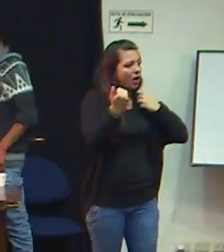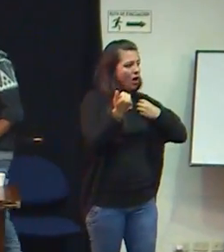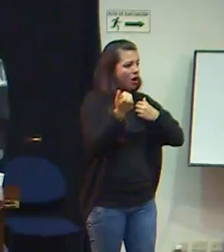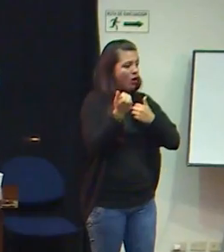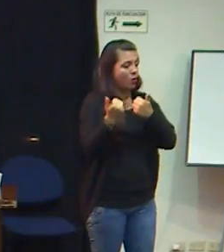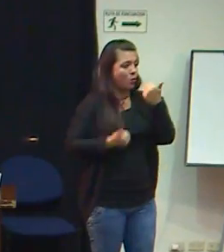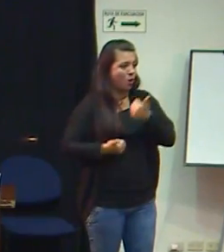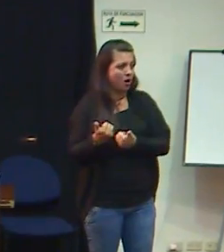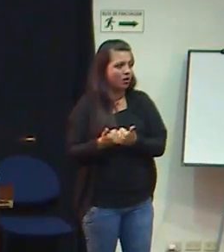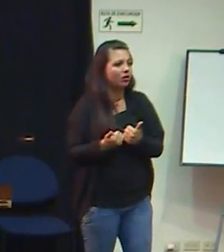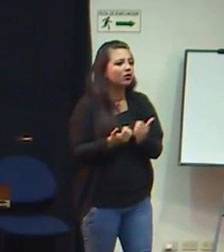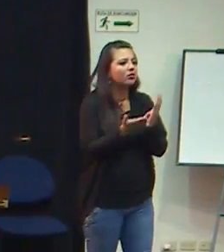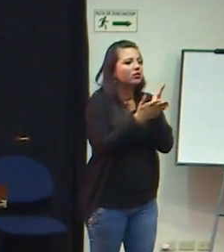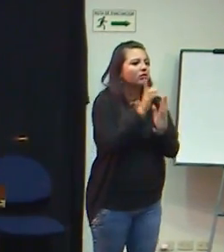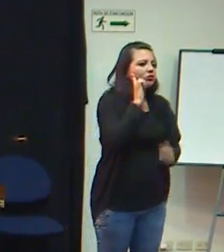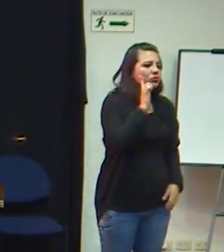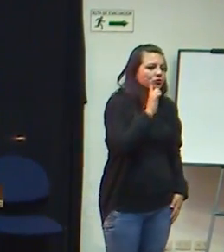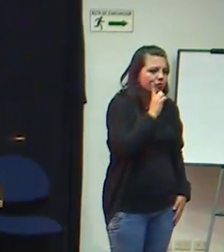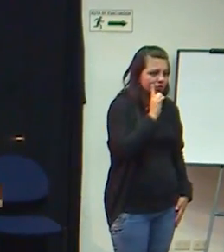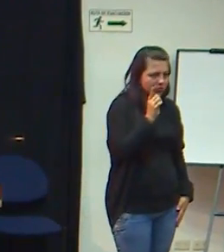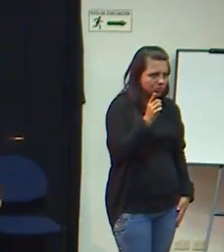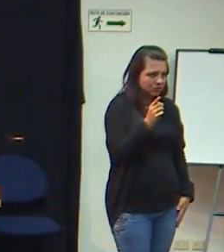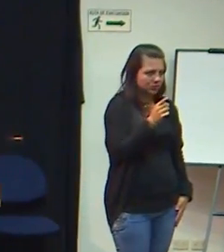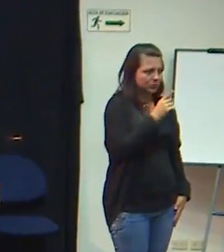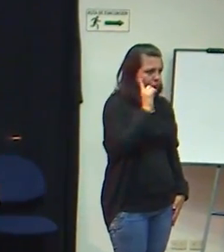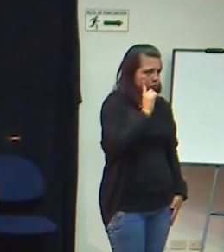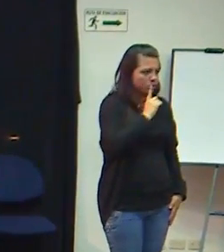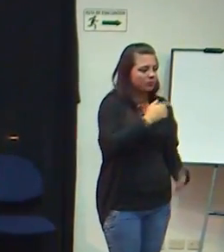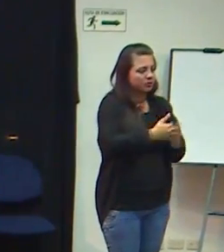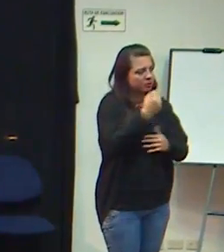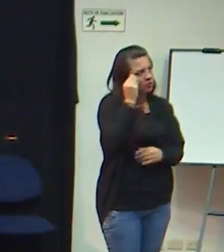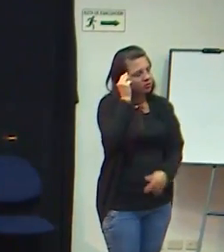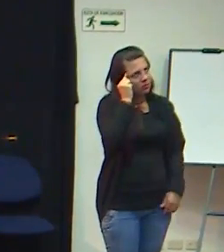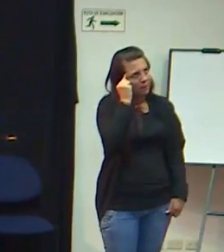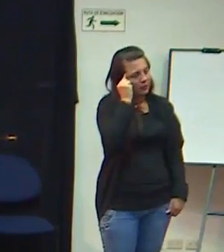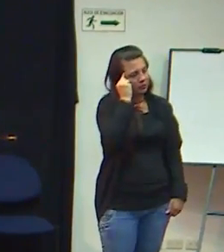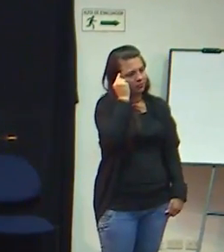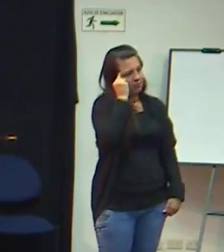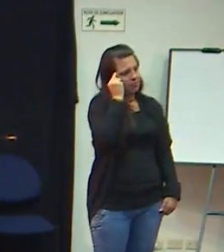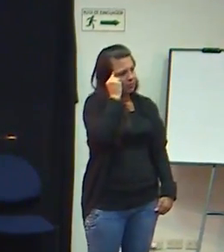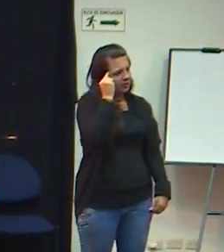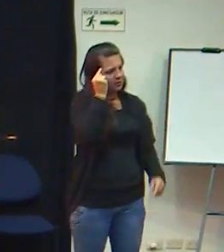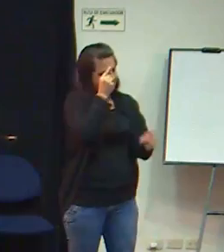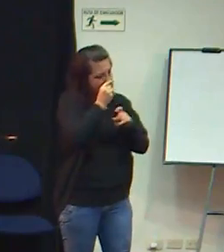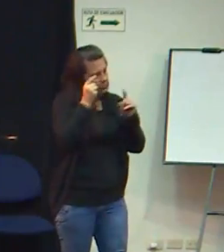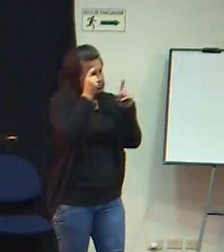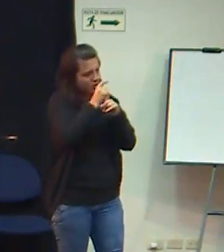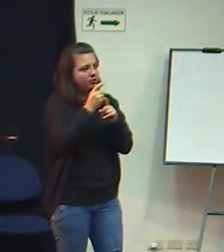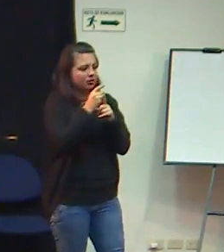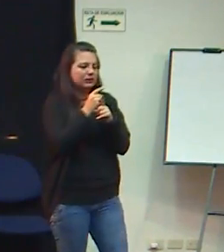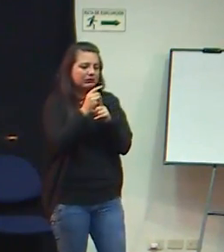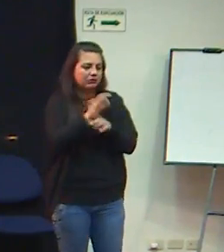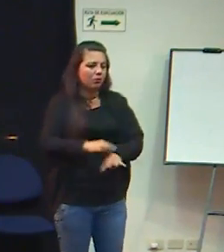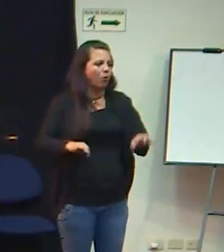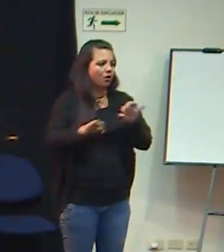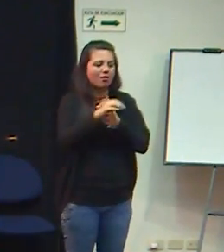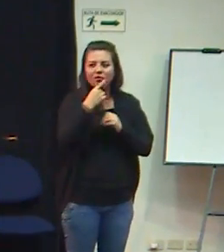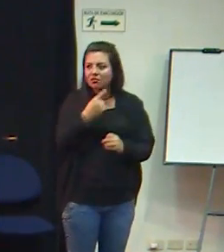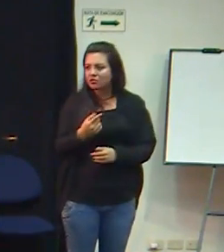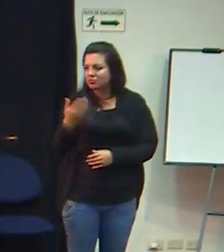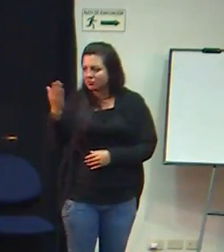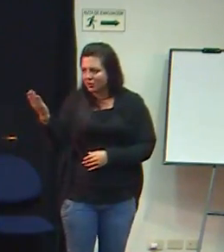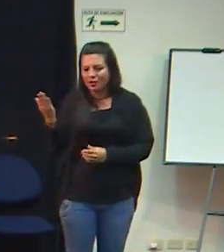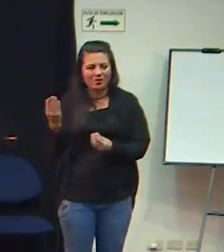estudiantes sordos pues empiecen a pensarse. Yo sí creo que es importante, como lo decía la